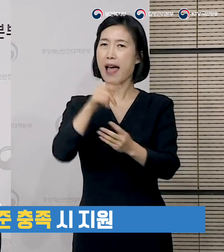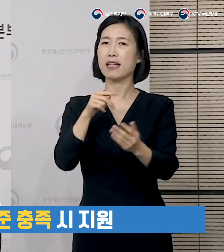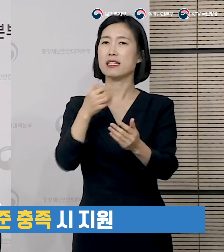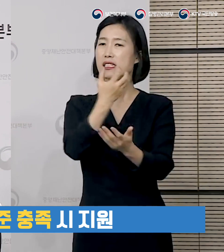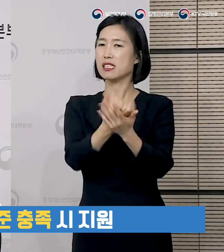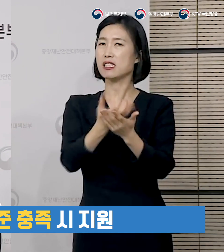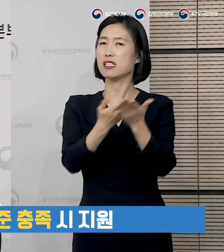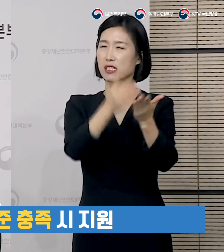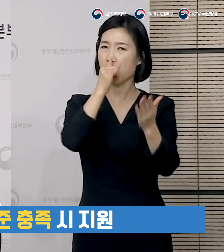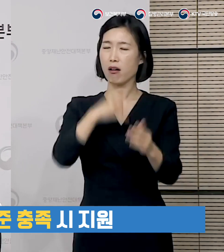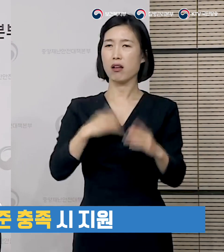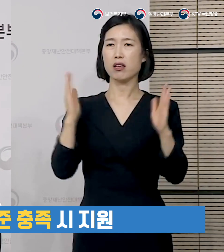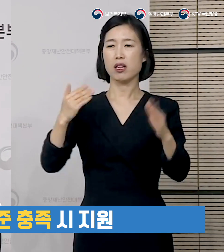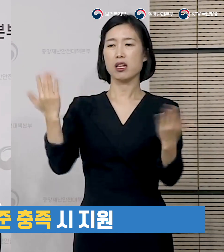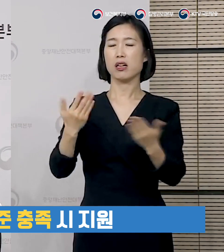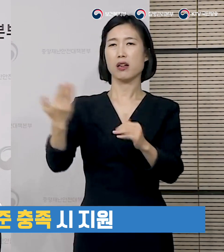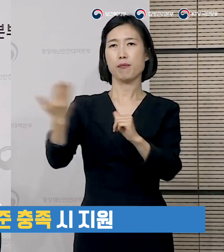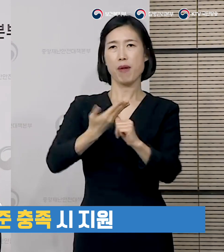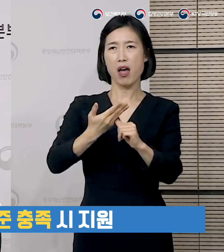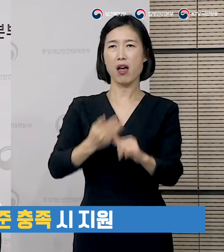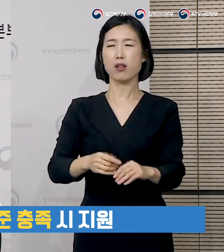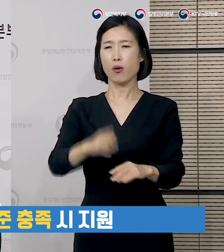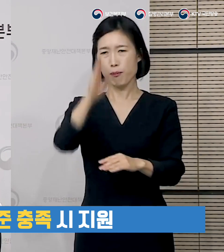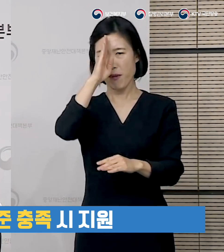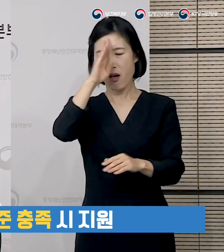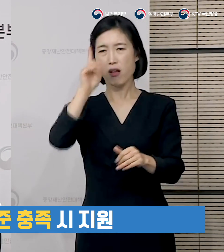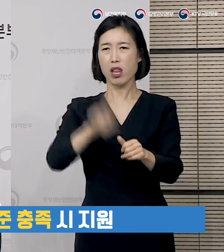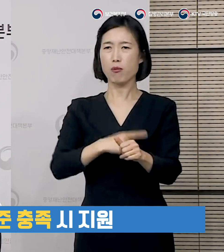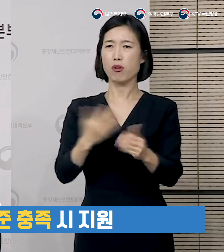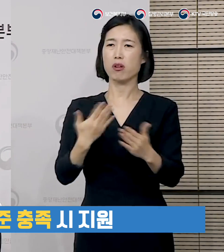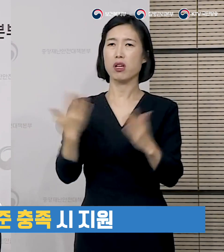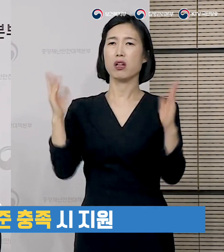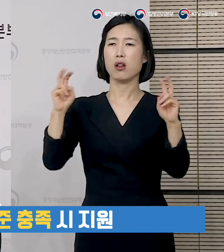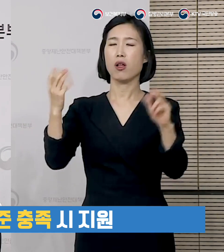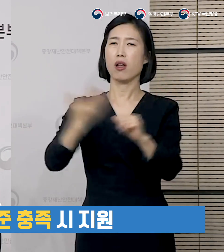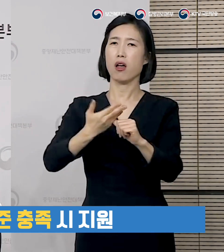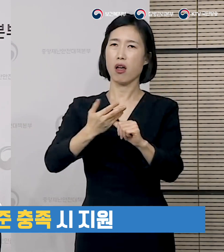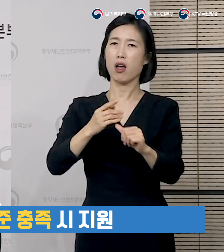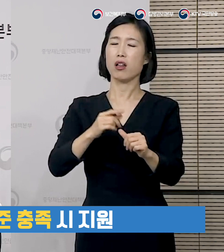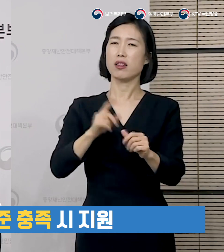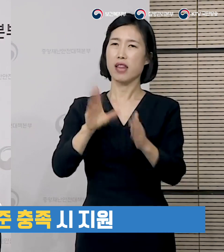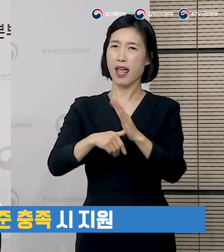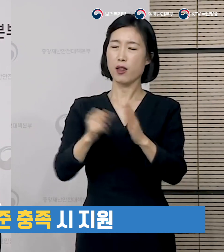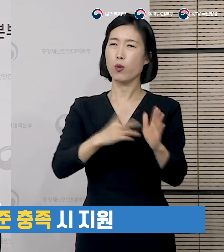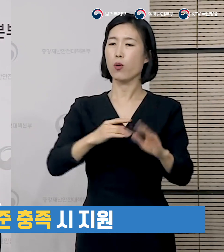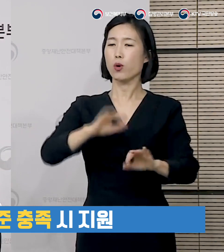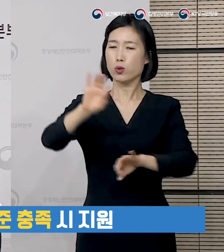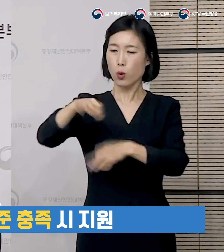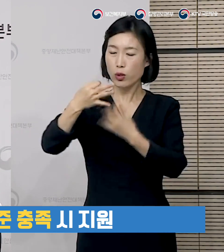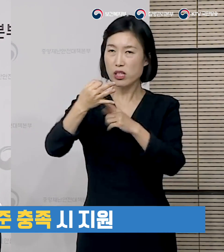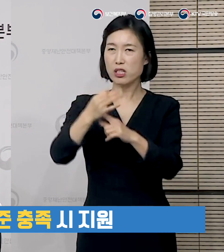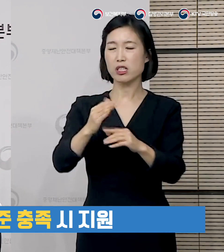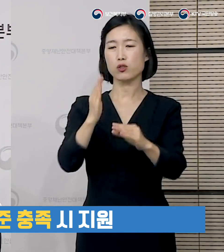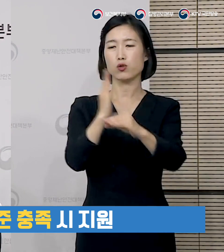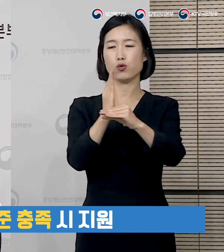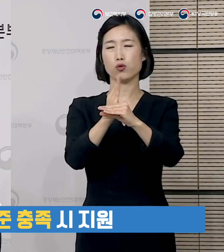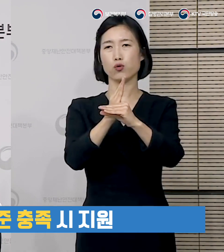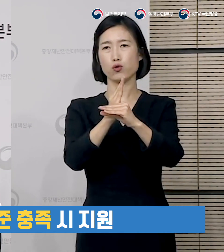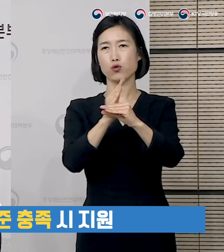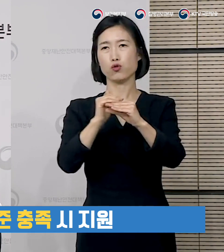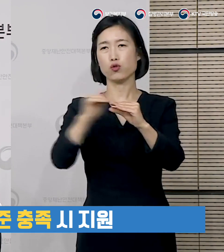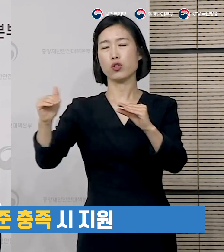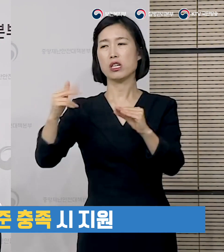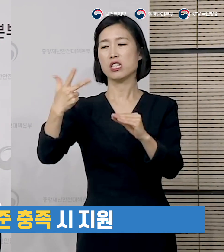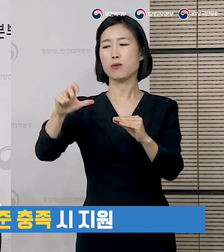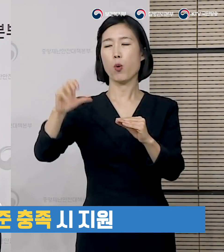사유는 실직이라든지 후폐업, 질병 같은 이유로 소득을 상실할 것이 요청이 되고, 그다음에 소득은 기준 중위소득의